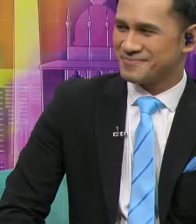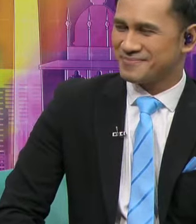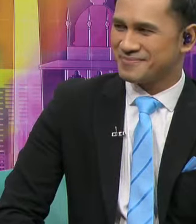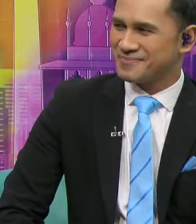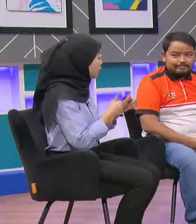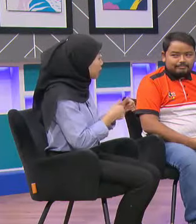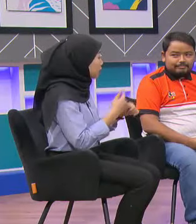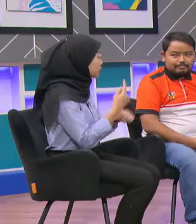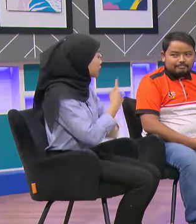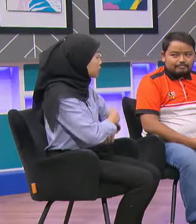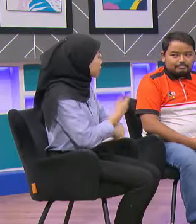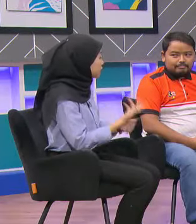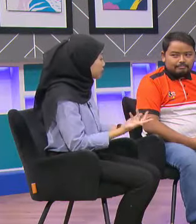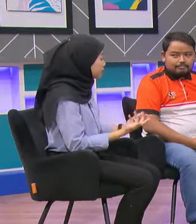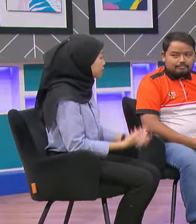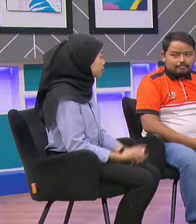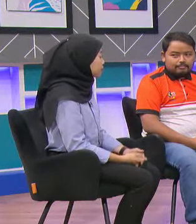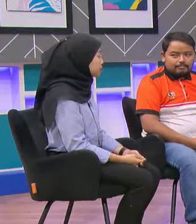ini